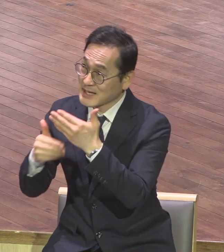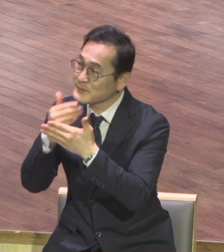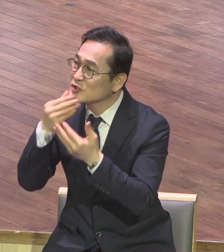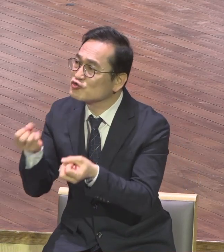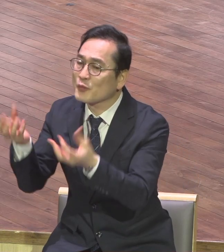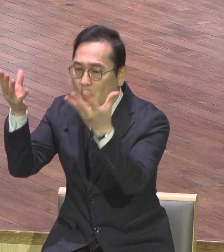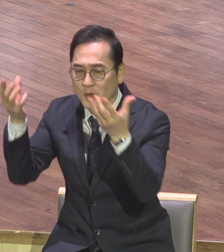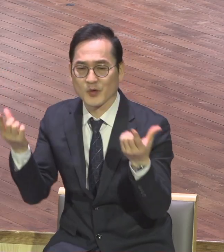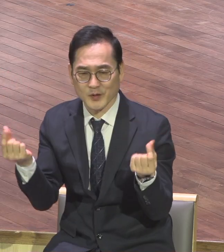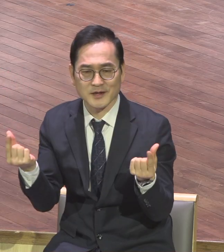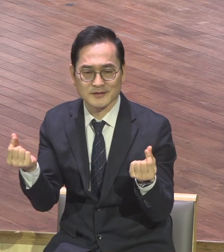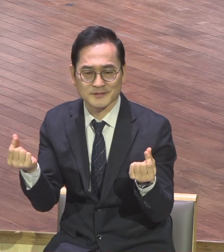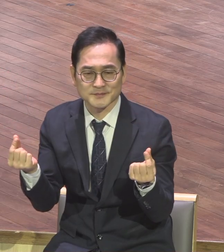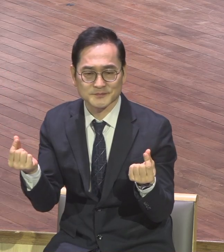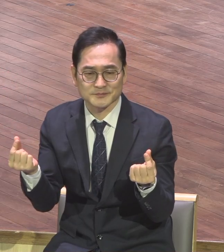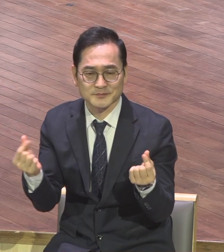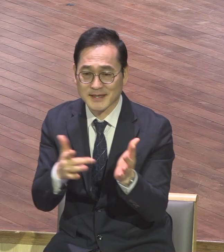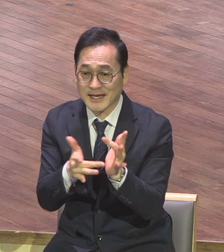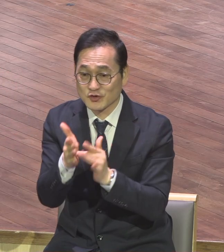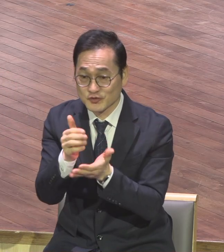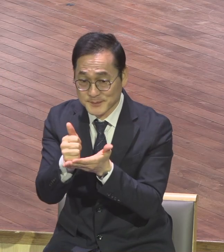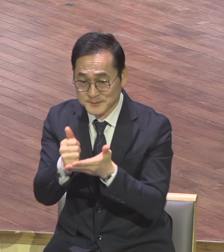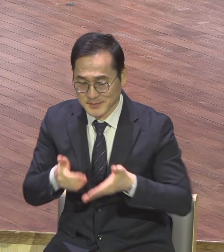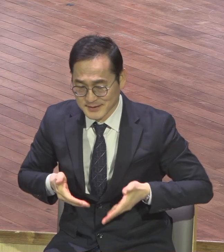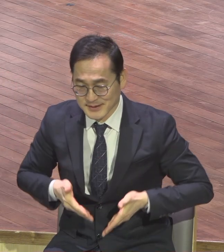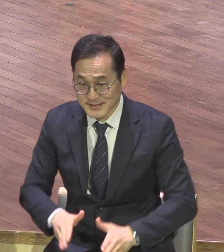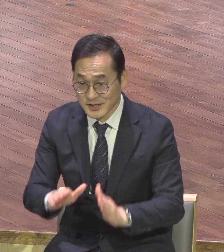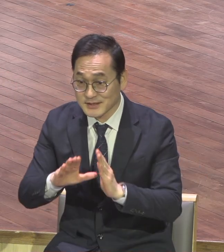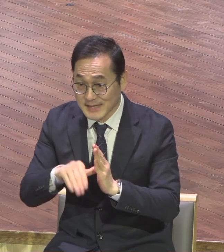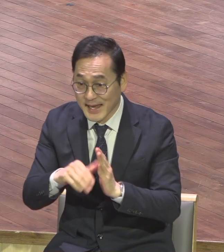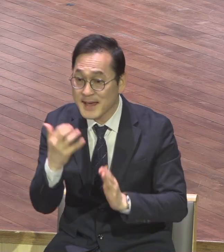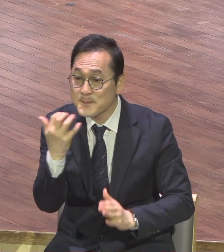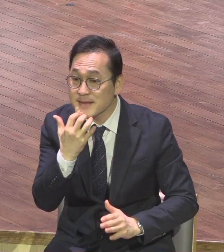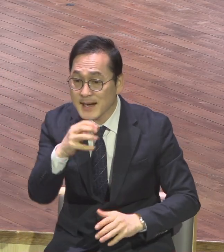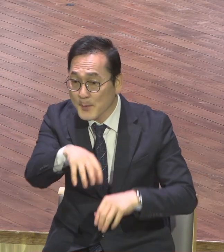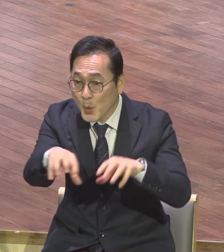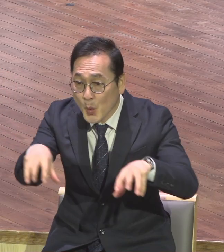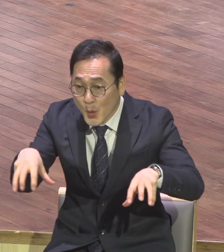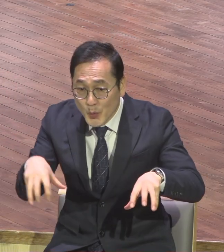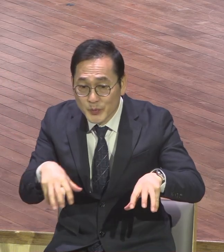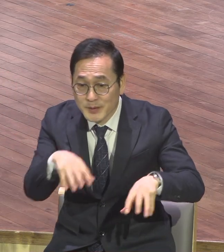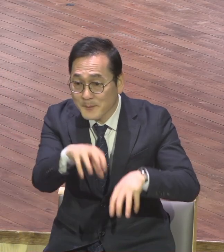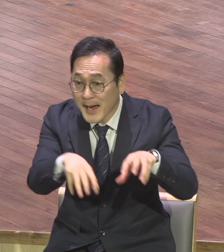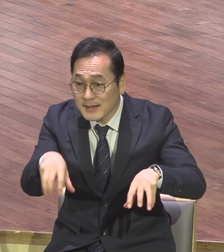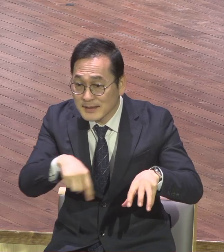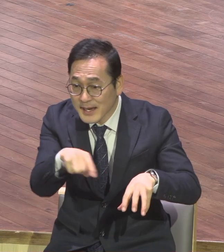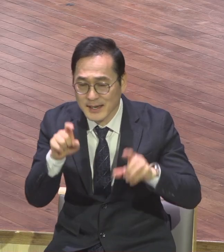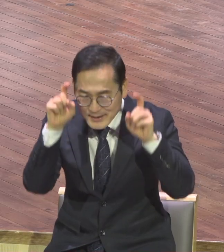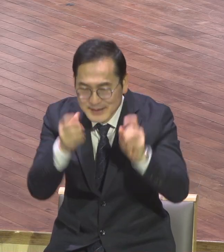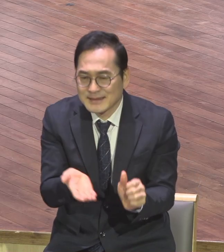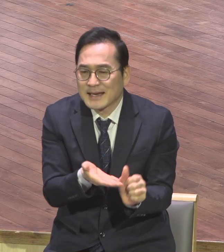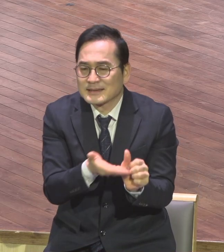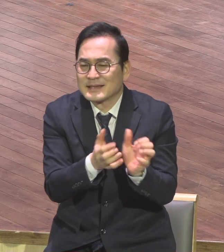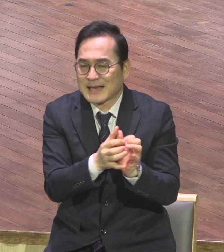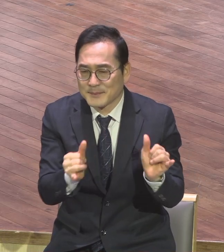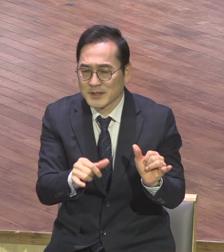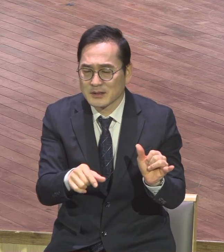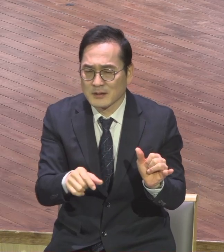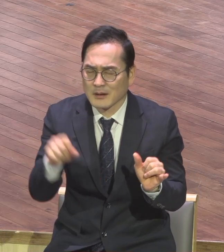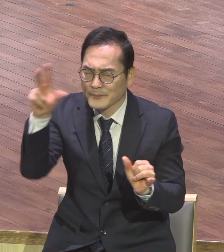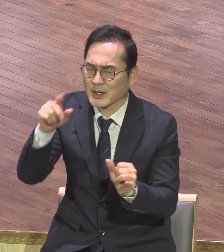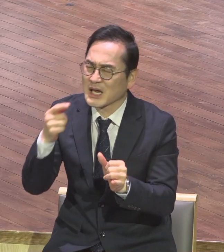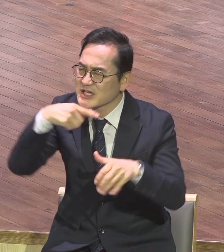축복을 말합니다. 예수님이 탄생하실 때에 베들레헴 지역의 목자들이 그렇게 양을 치고 있는데